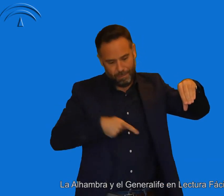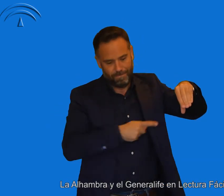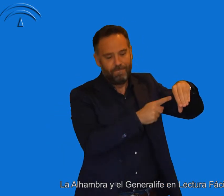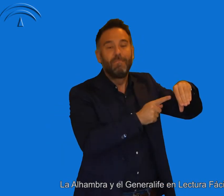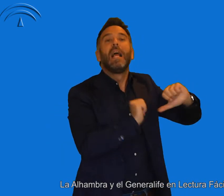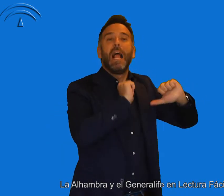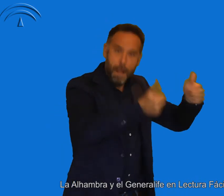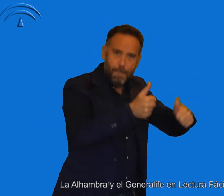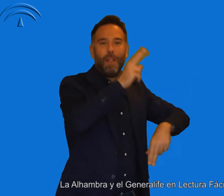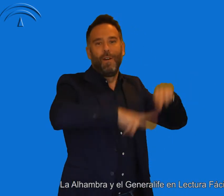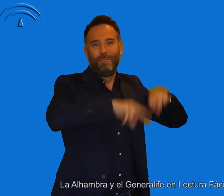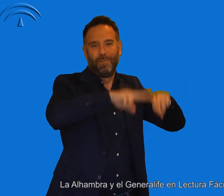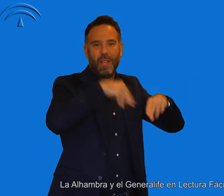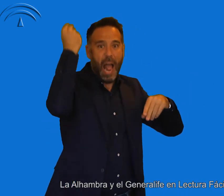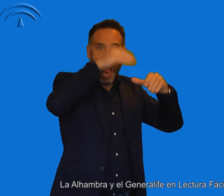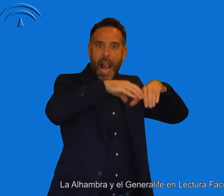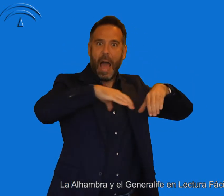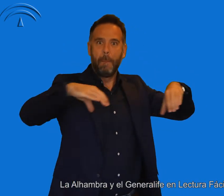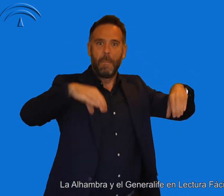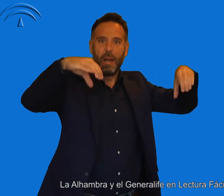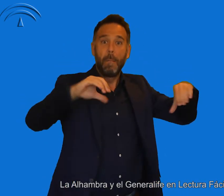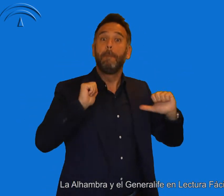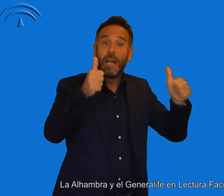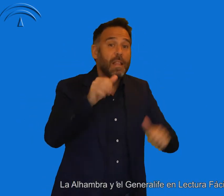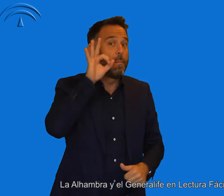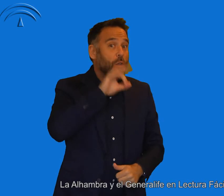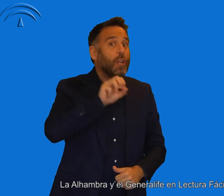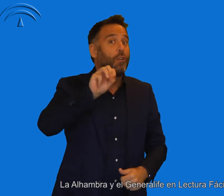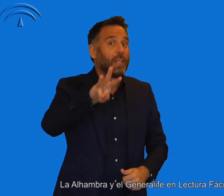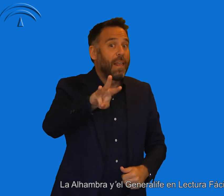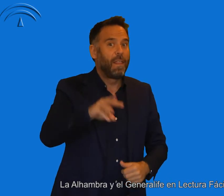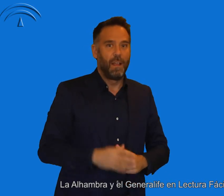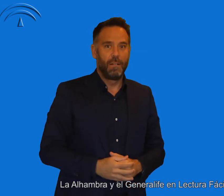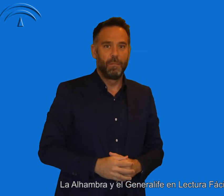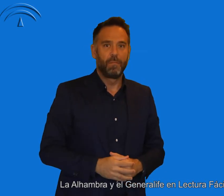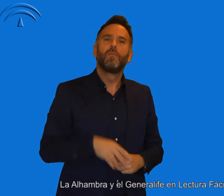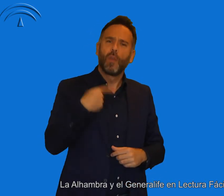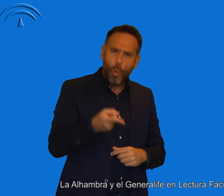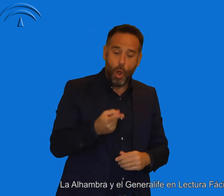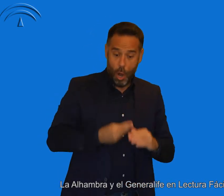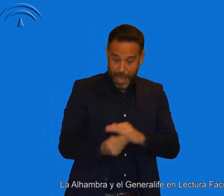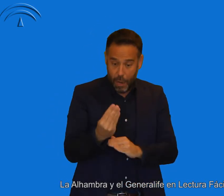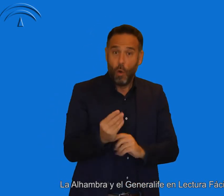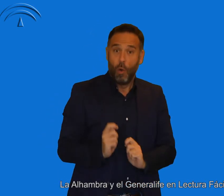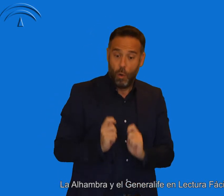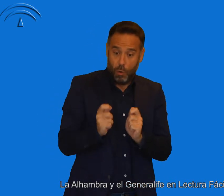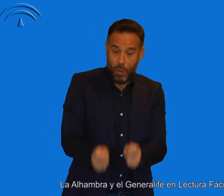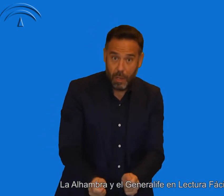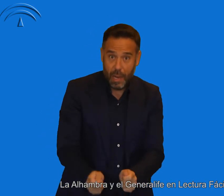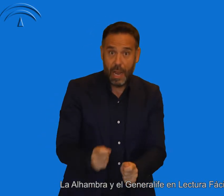allí no había agua. Así se comenzó a construir la Alhambra a principios del siglo XIII.